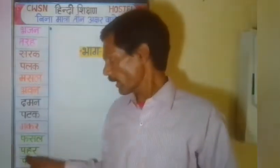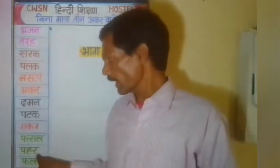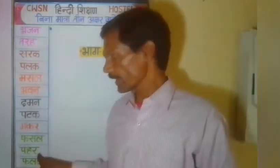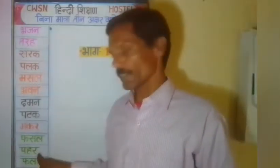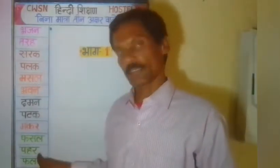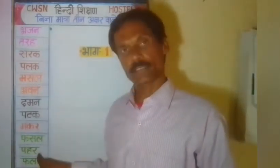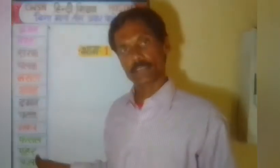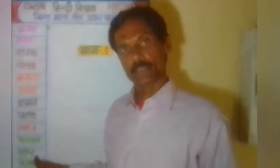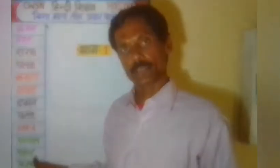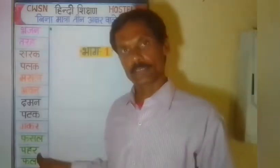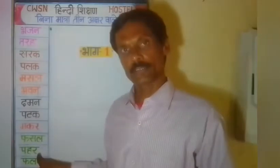पहर,